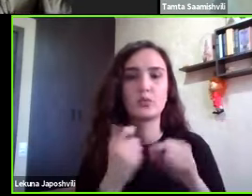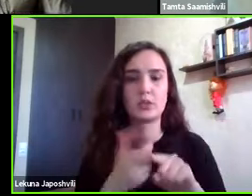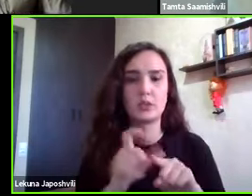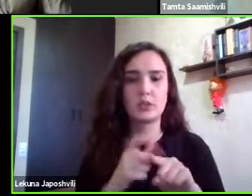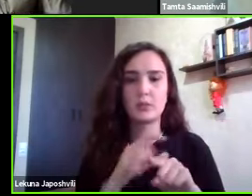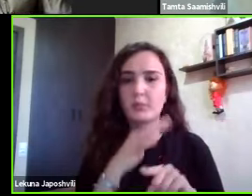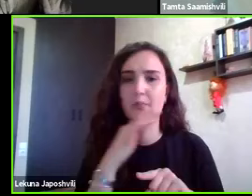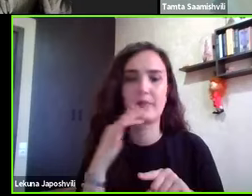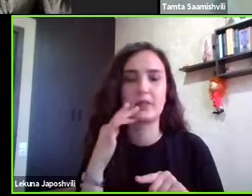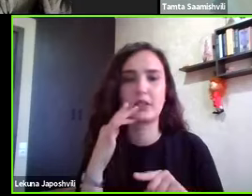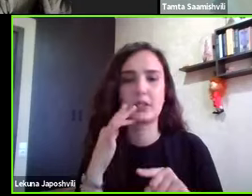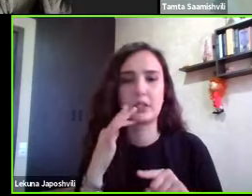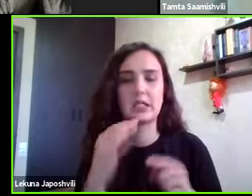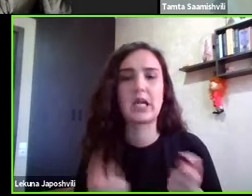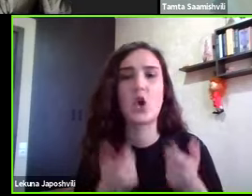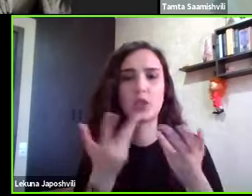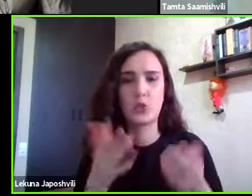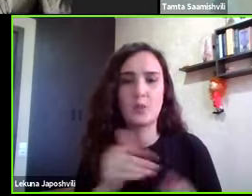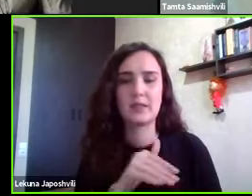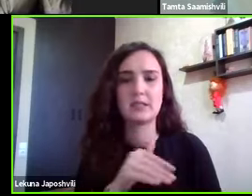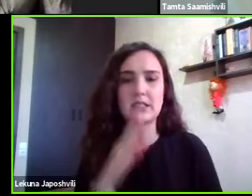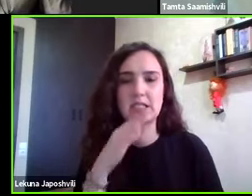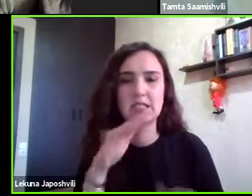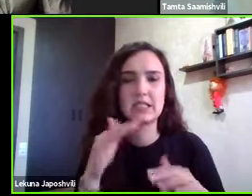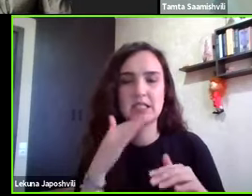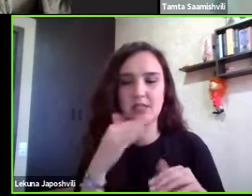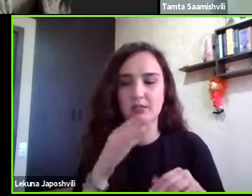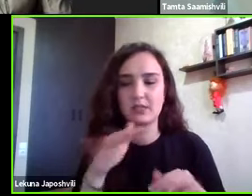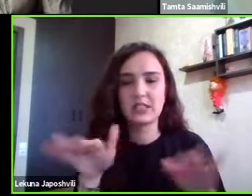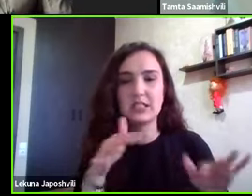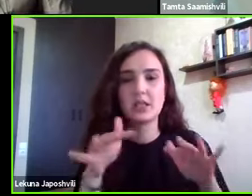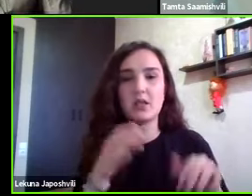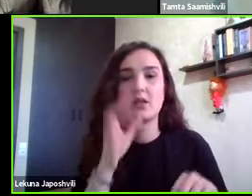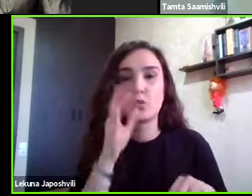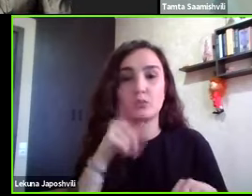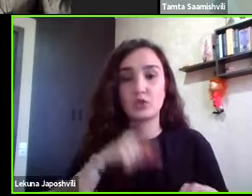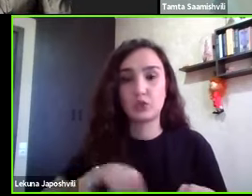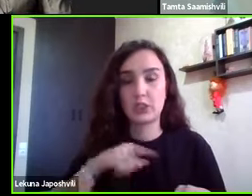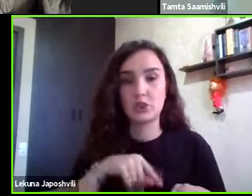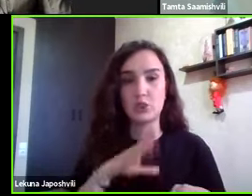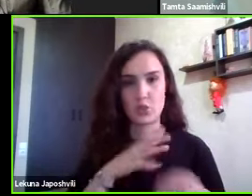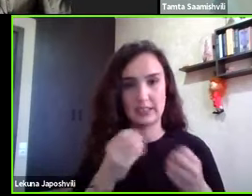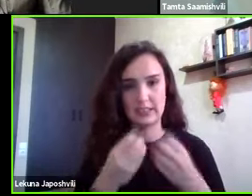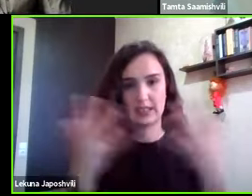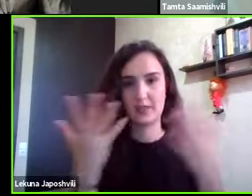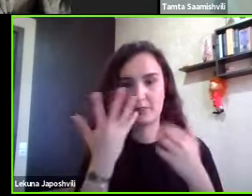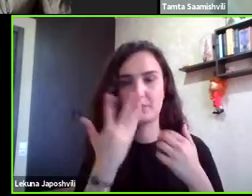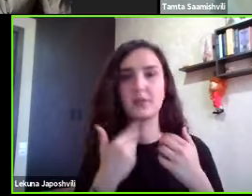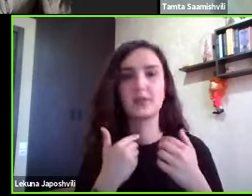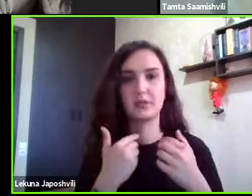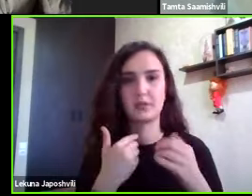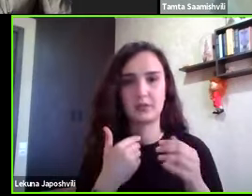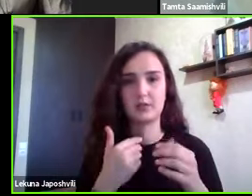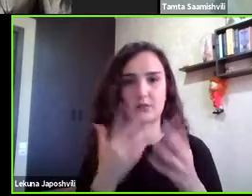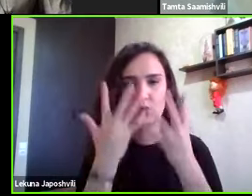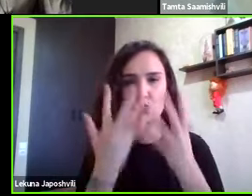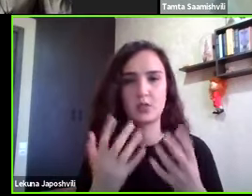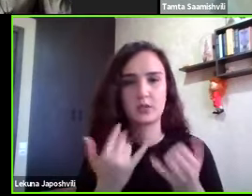ბევრი რაოდენობით სითხე, ისე რომ მისი შარდი იყოს ღია გამჭვირვალე ფერის,